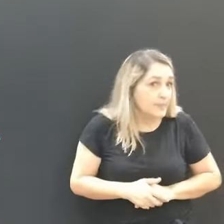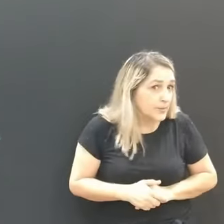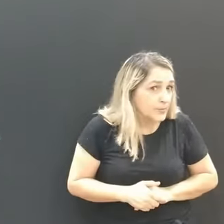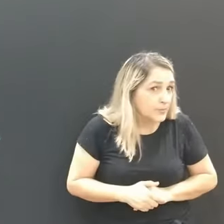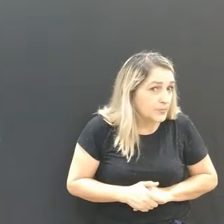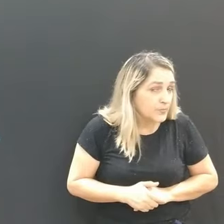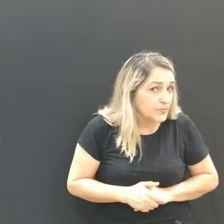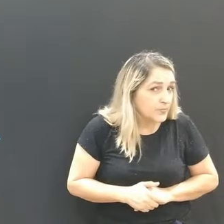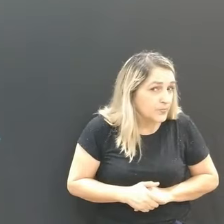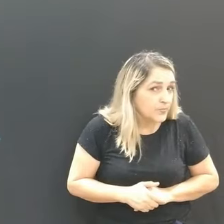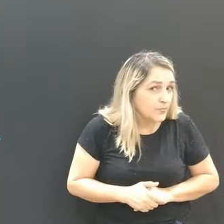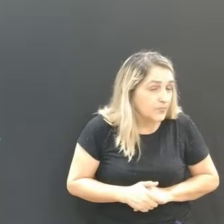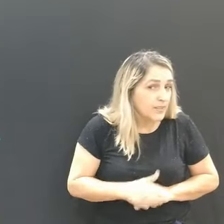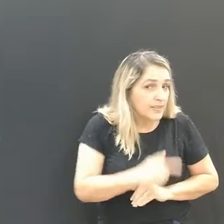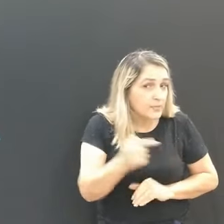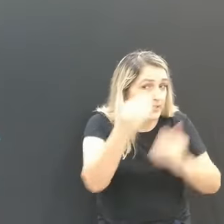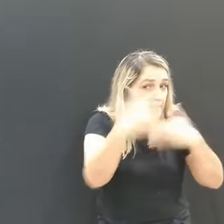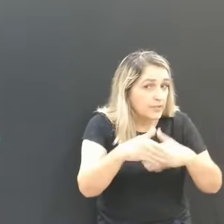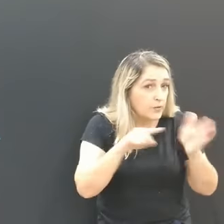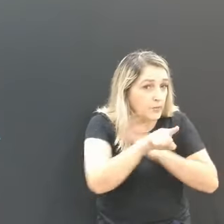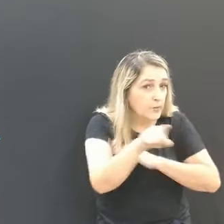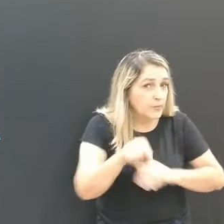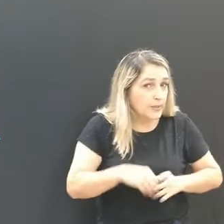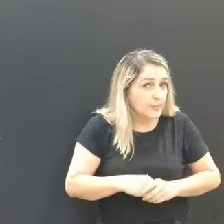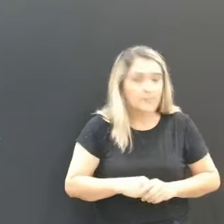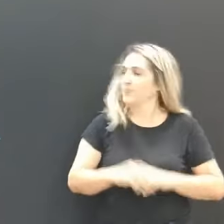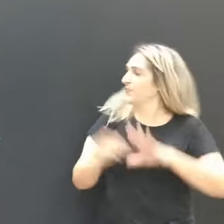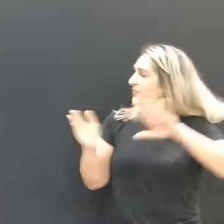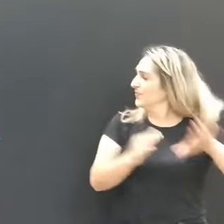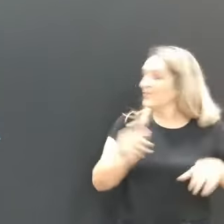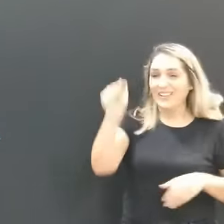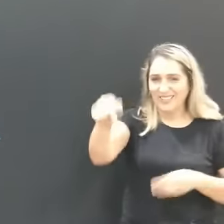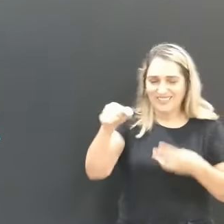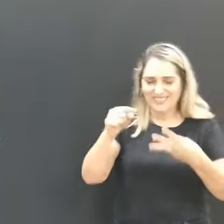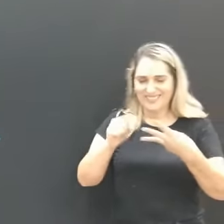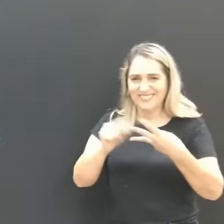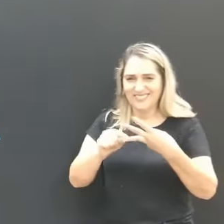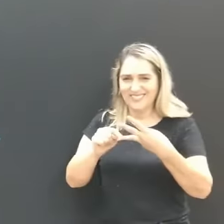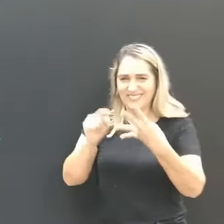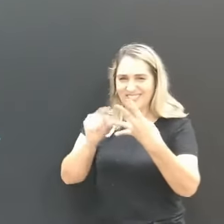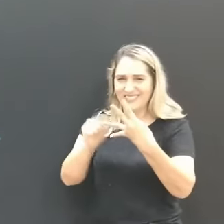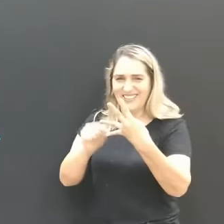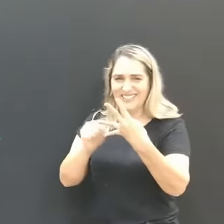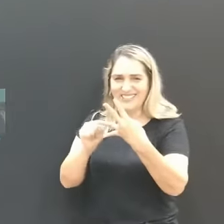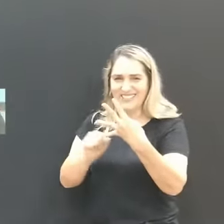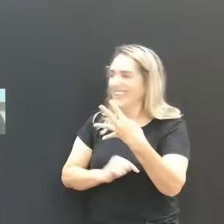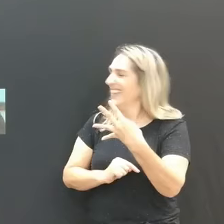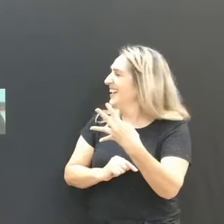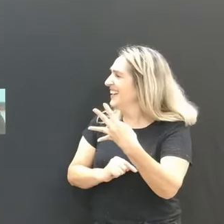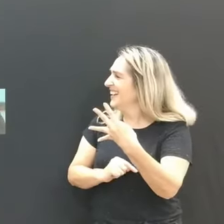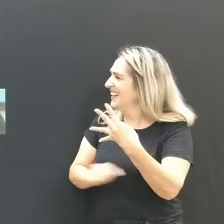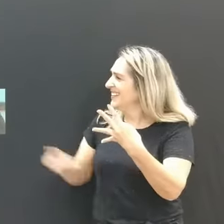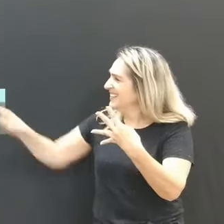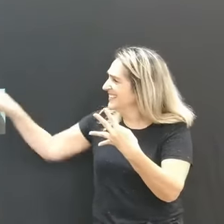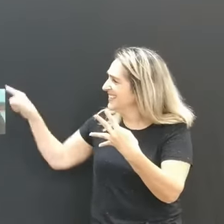para nós, amém? Então, a semana que vem eu vou perguntar se vocês entenderam, hein? Eu estou brincando, mas é assim